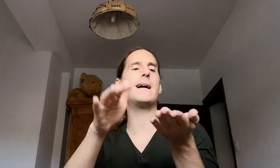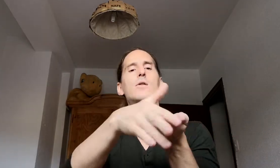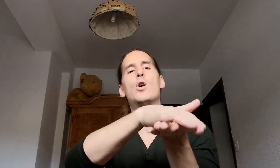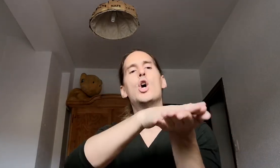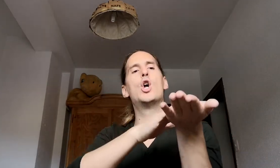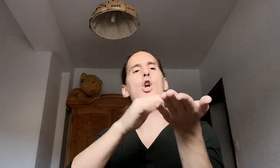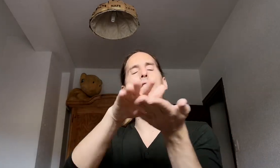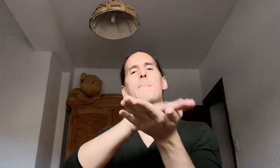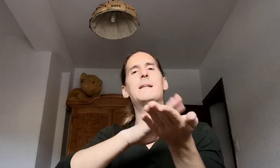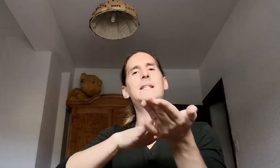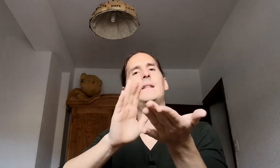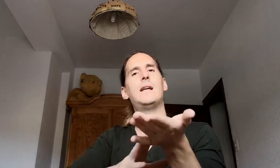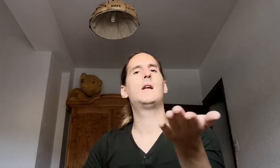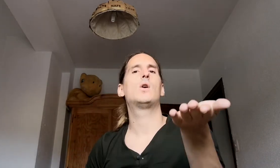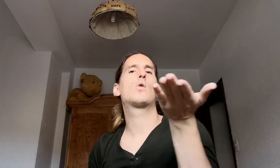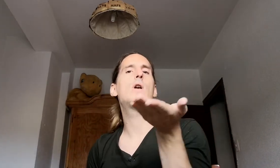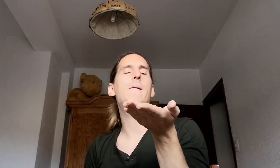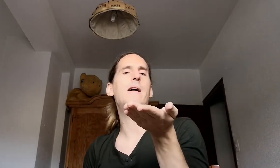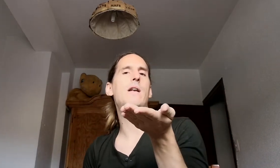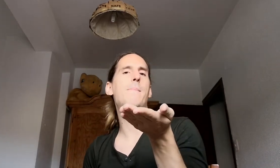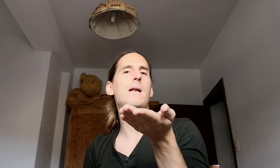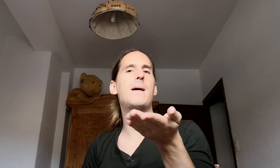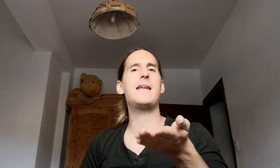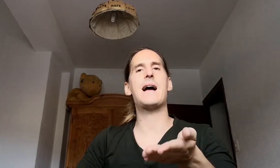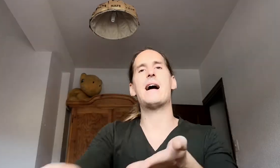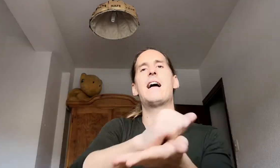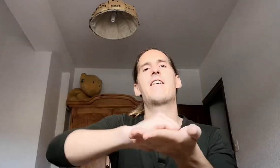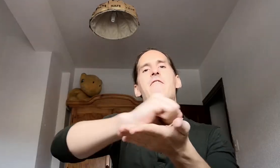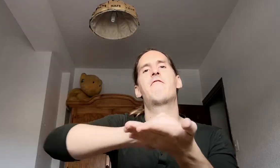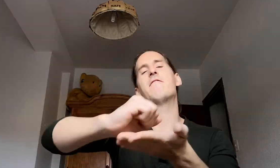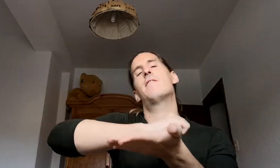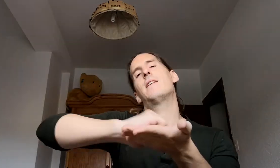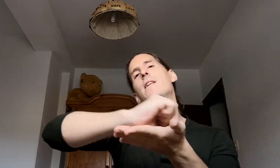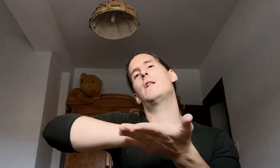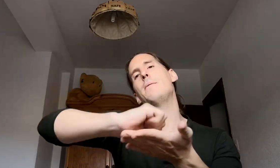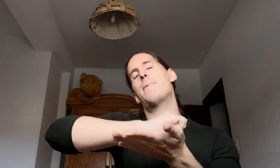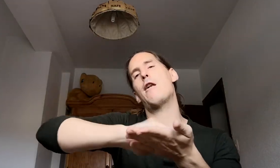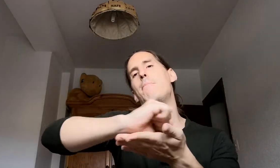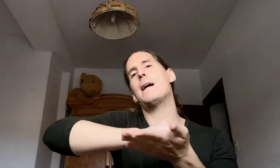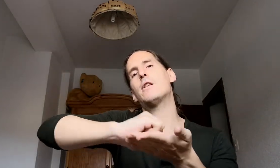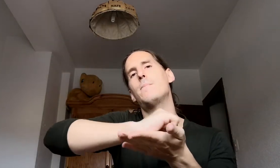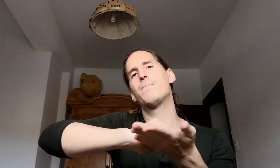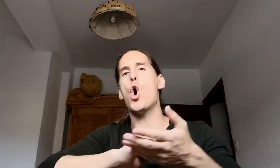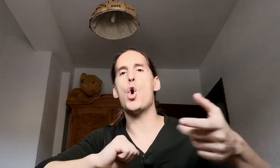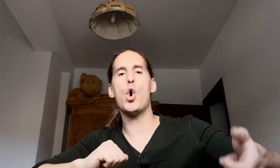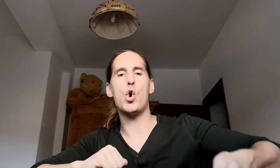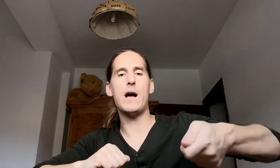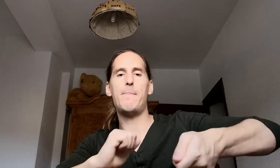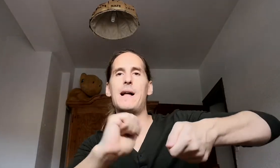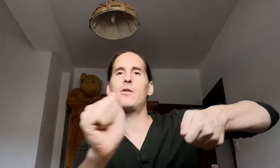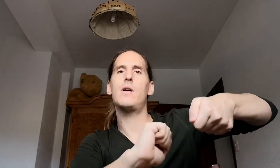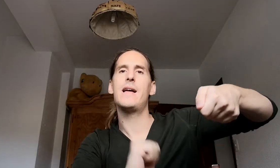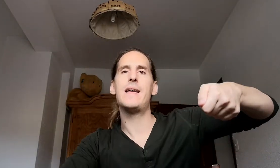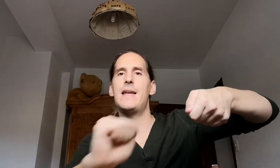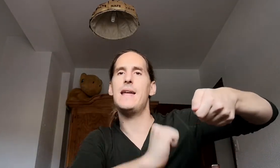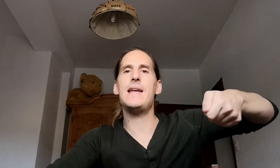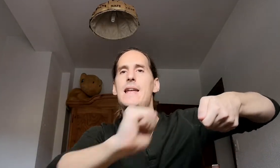plato lo represente con la mano a la palma y haga limpiar los platos o coja el plato y